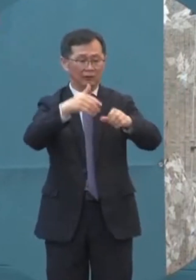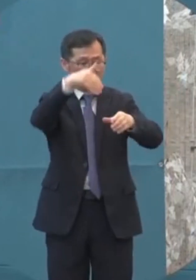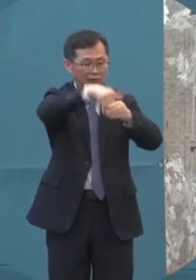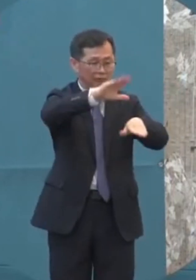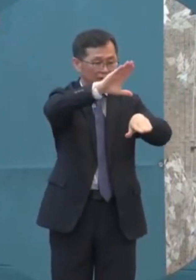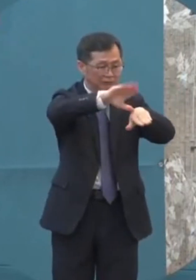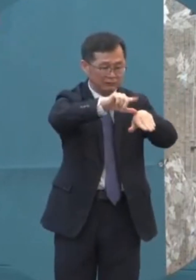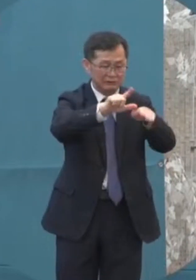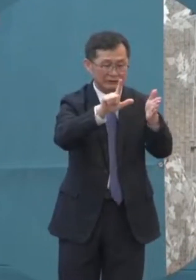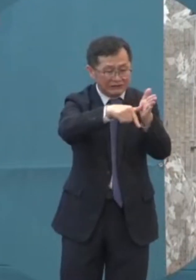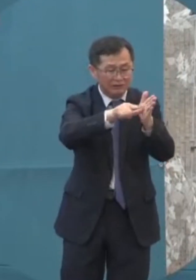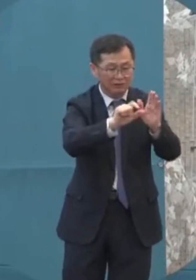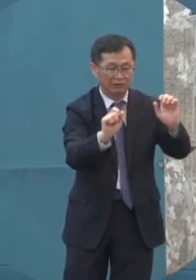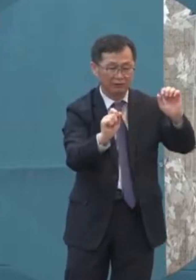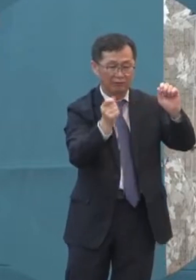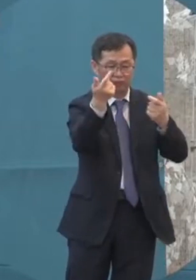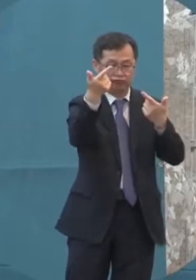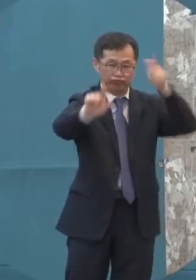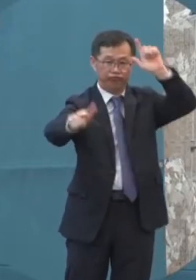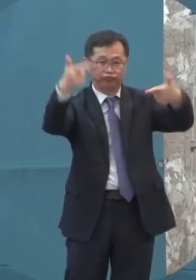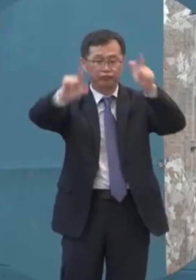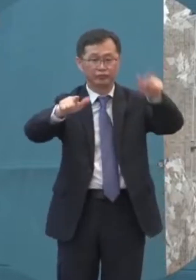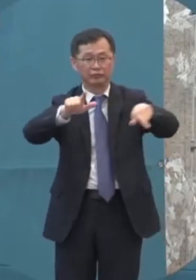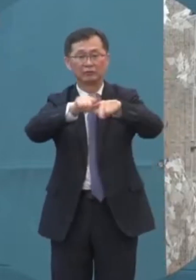가지 비용과 혼란 줄일 것이고